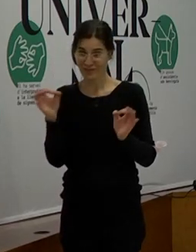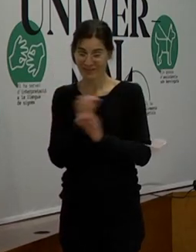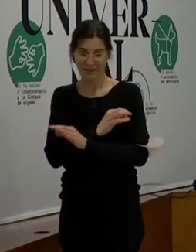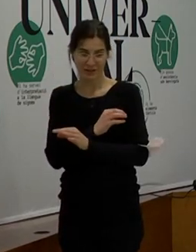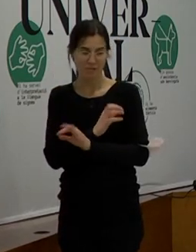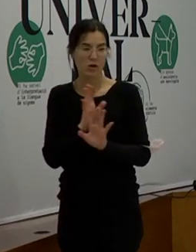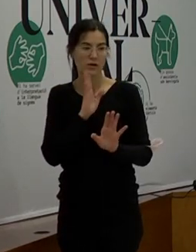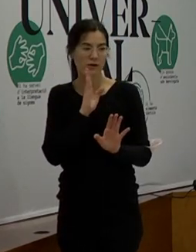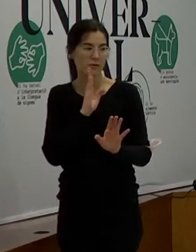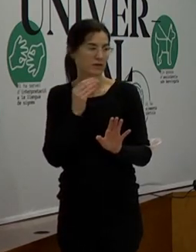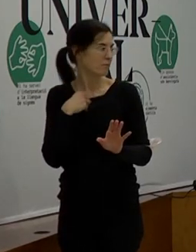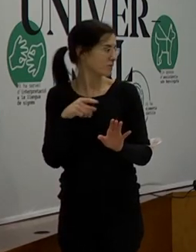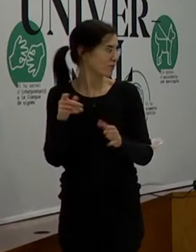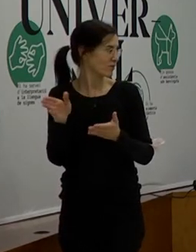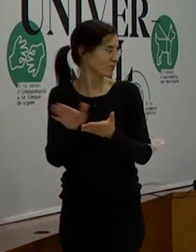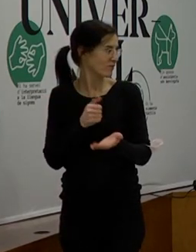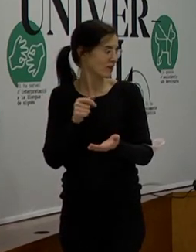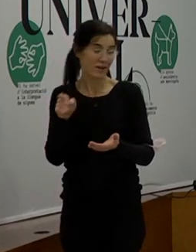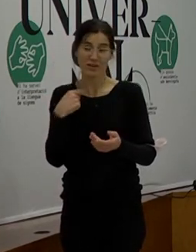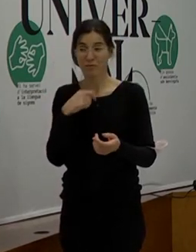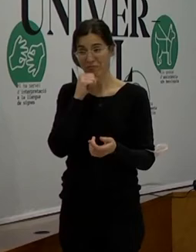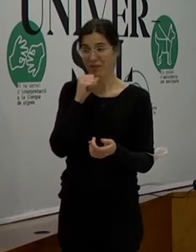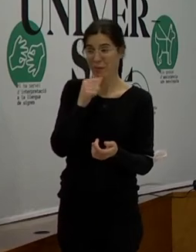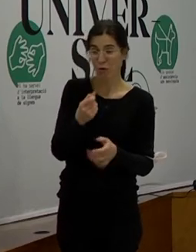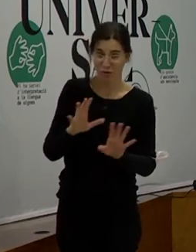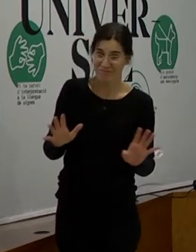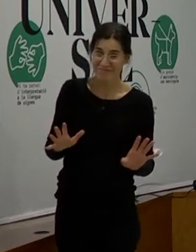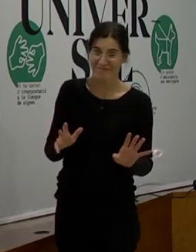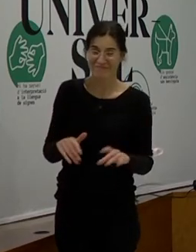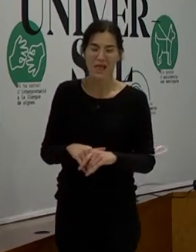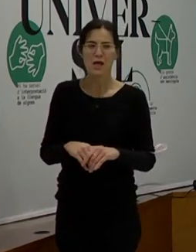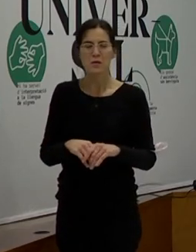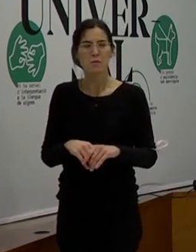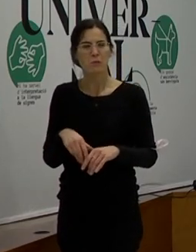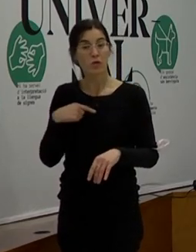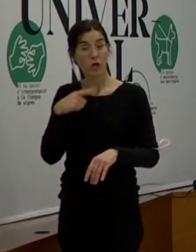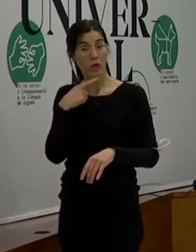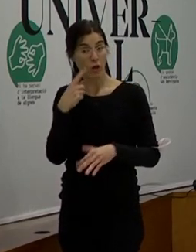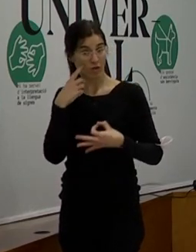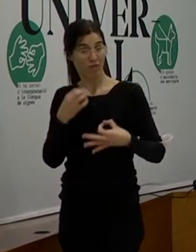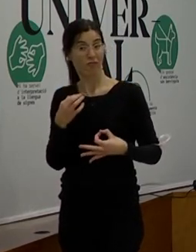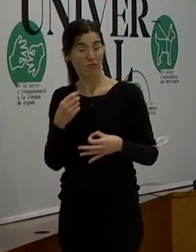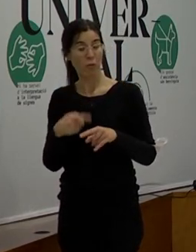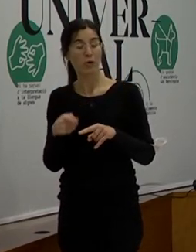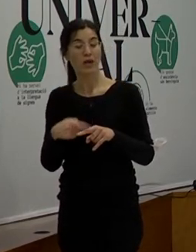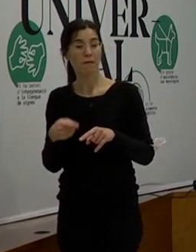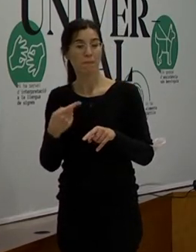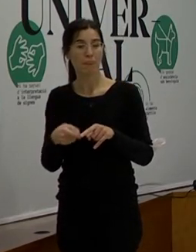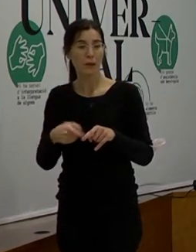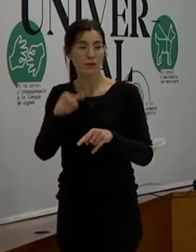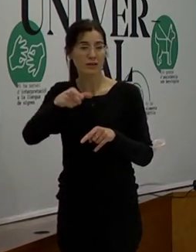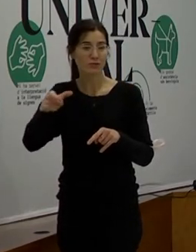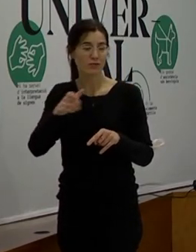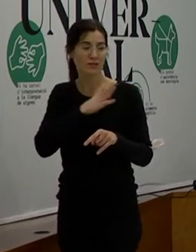Lo que pasa es que él se va a forrar. Yo, claro, ya me queda poco, ¿eh? Però t'ho dic en sèrio, per què? Perquè la gent